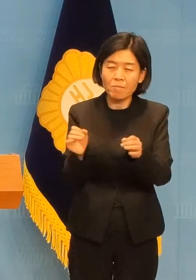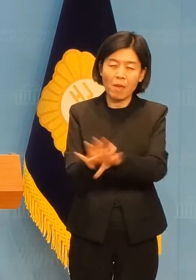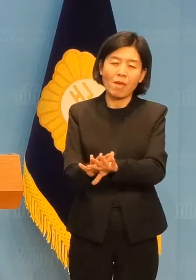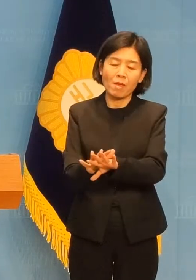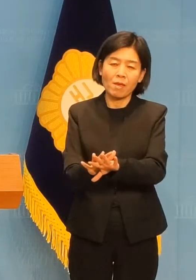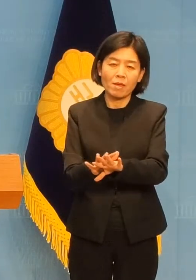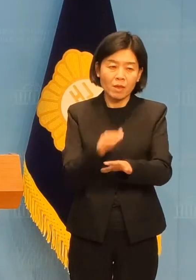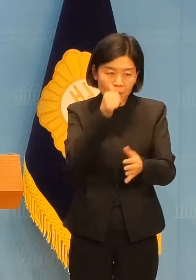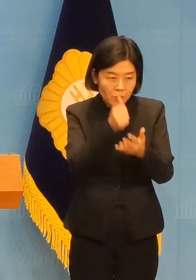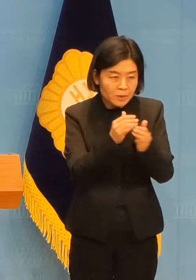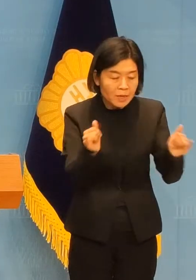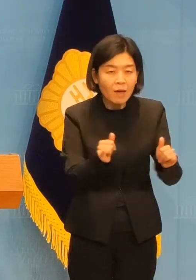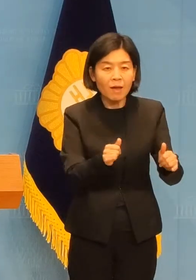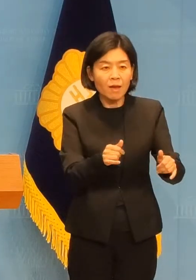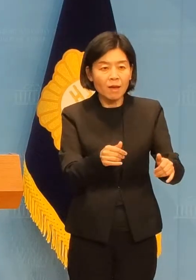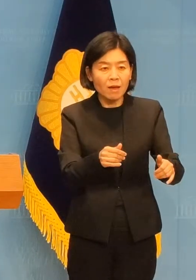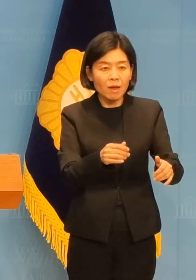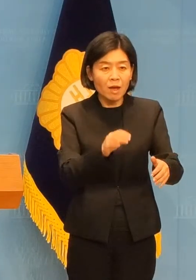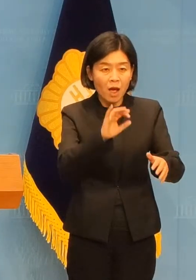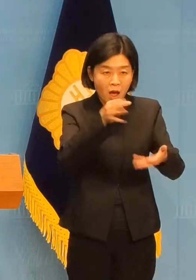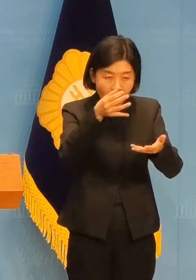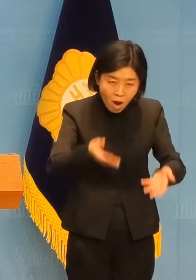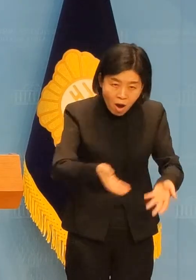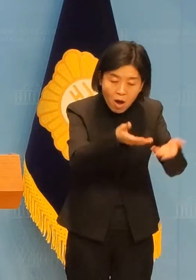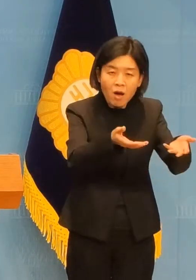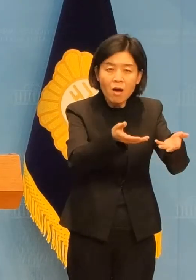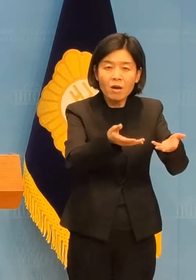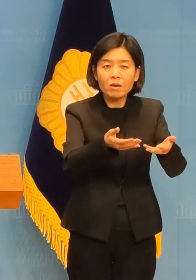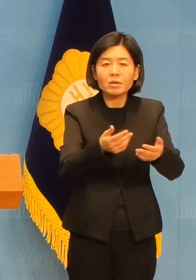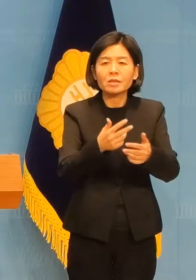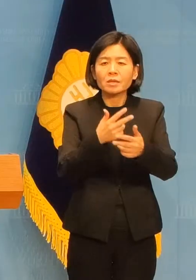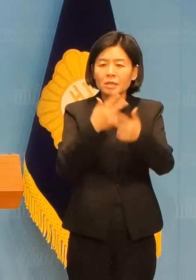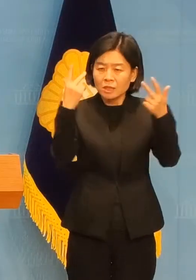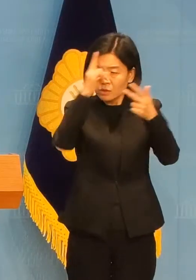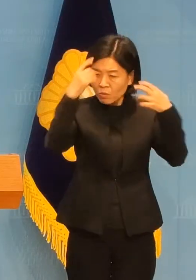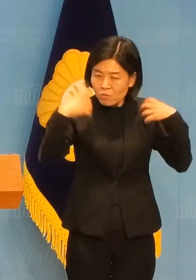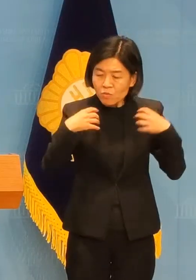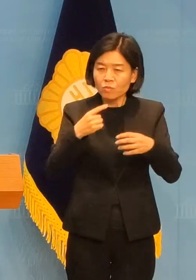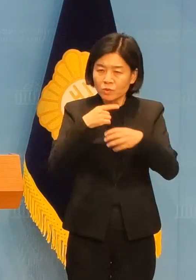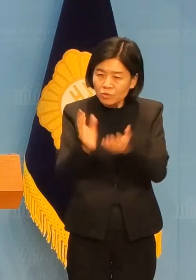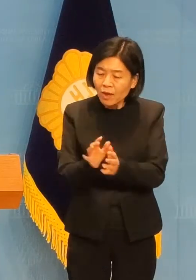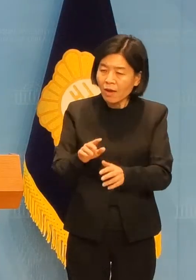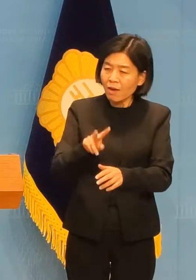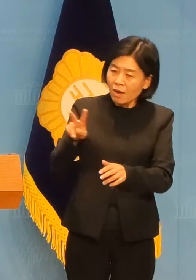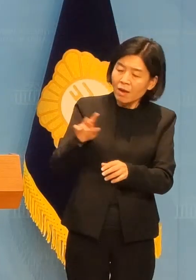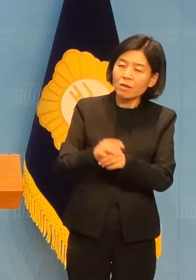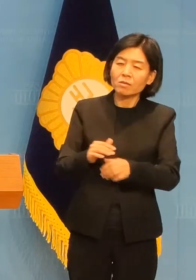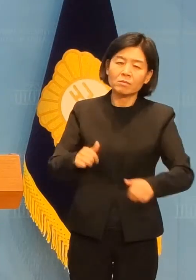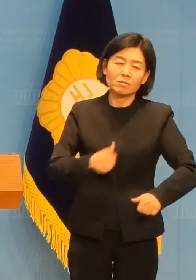범죄자들을 재벌로 만들어준 이재명 정부와 민주당에 분노하고 있습니다.